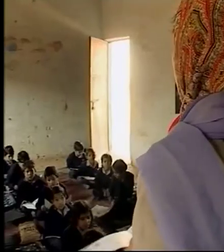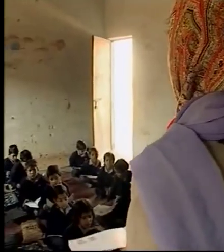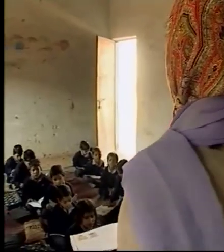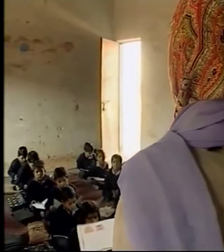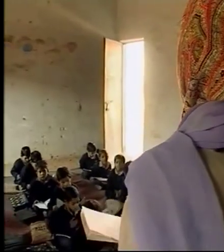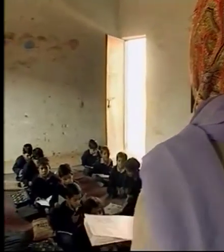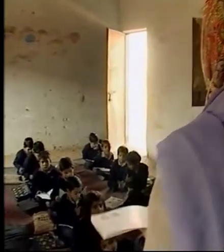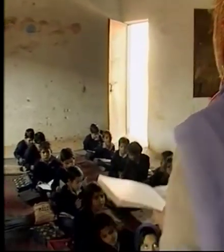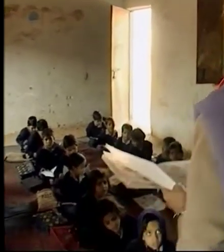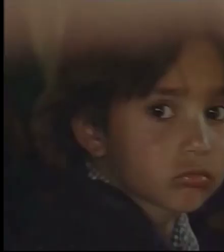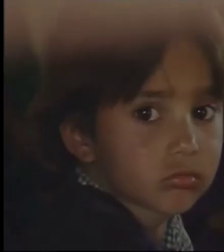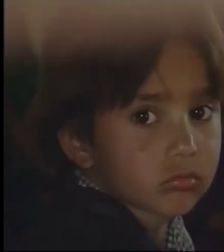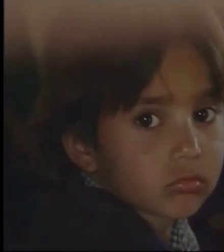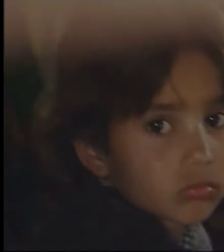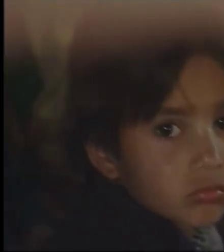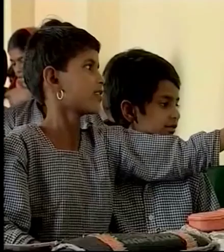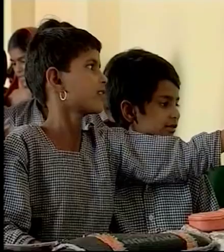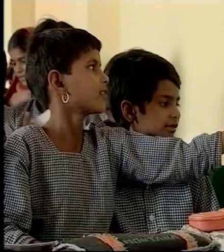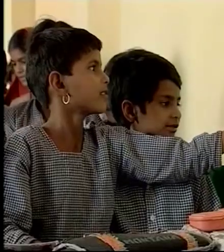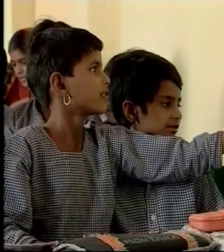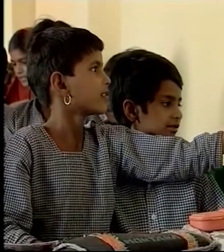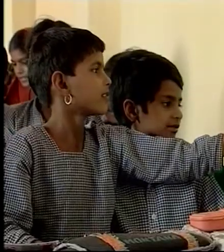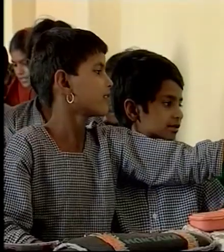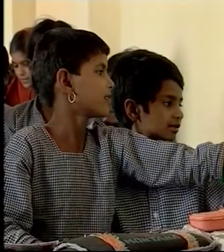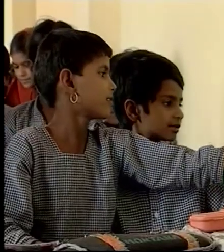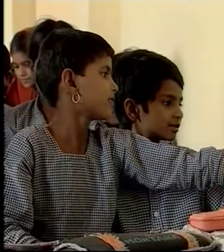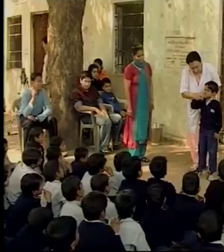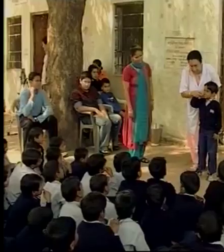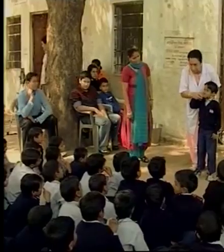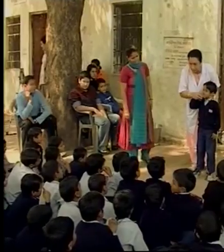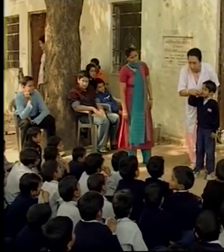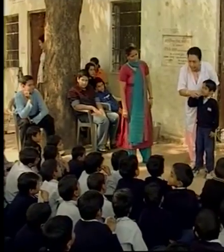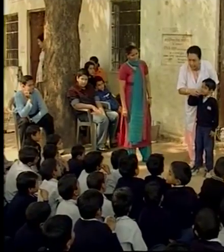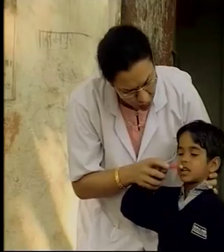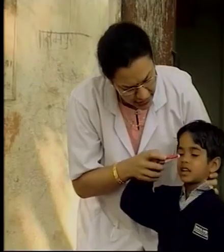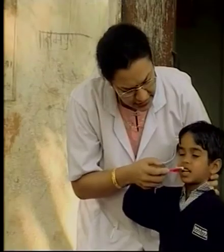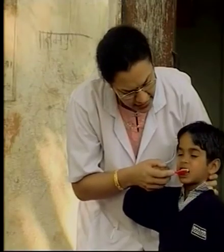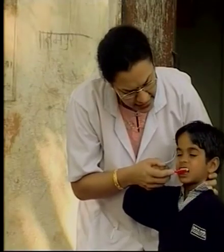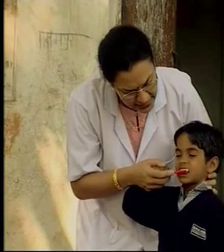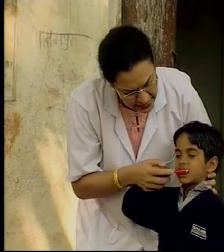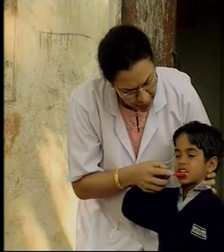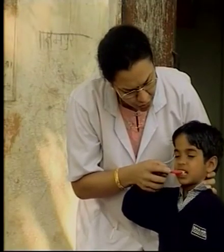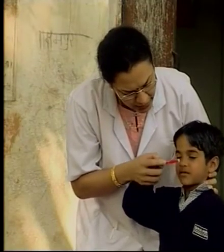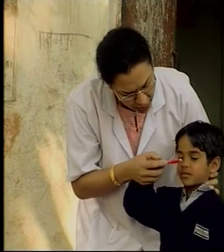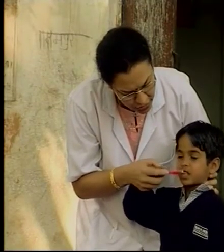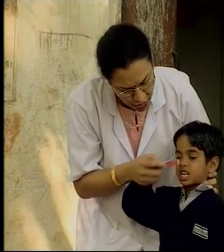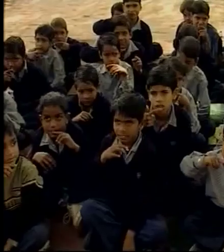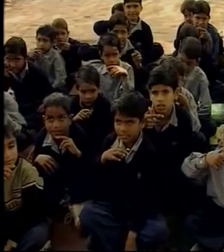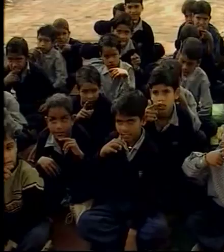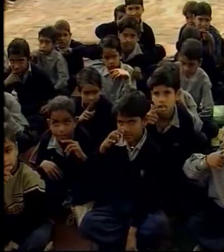एक बेहतर जीवन जी सकें। 1989 में स्थापना के बाद NIOS ने देश के लाखों बच्चों